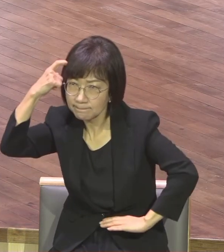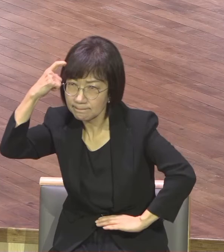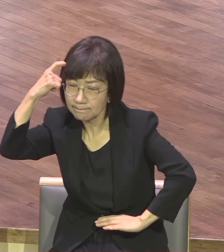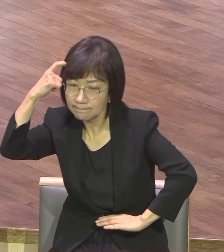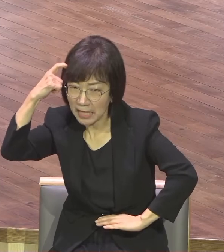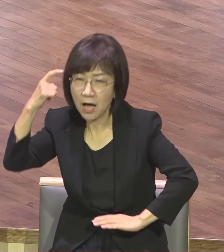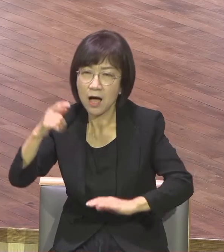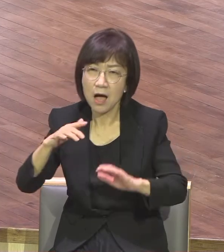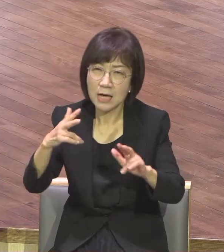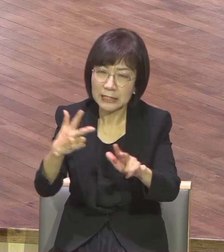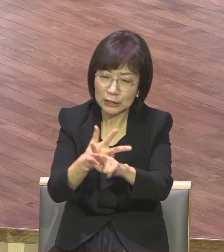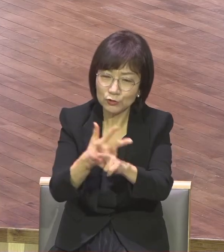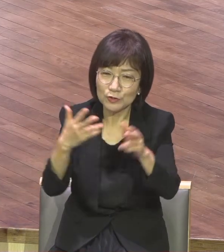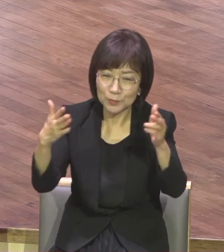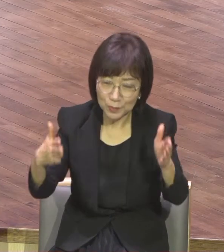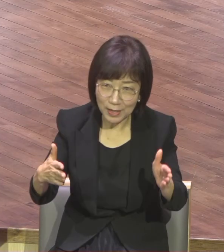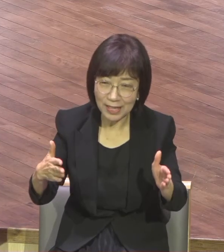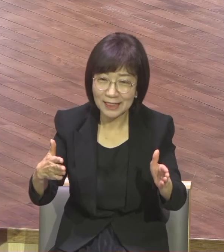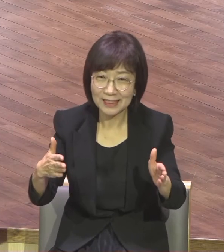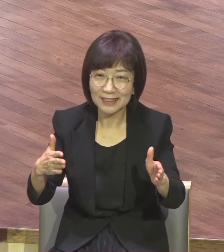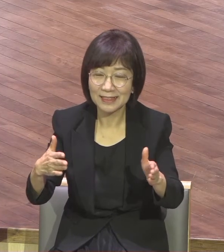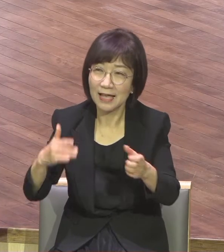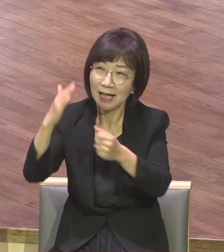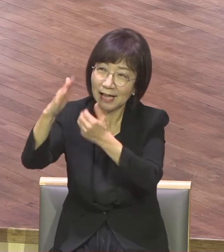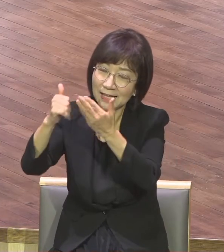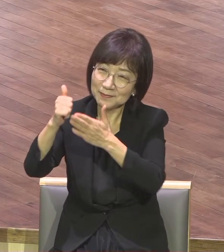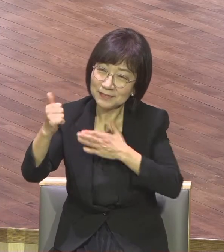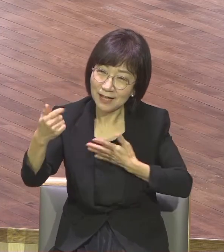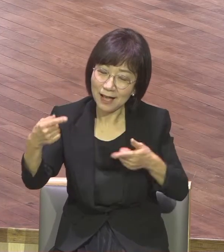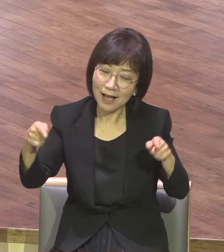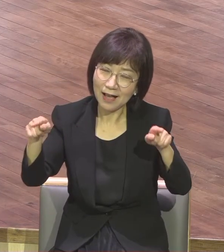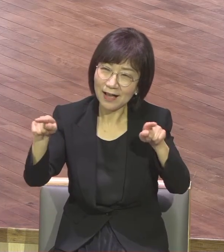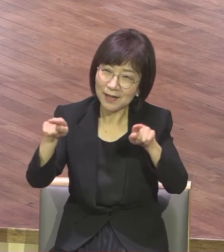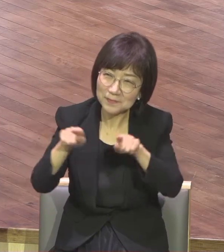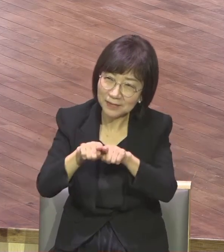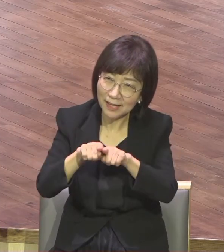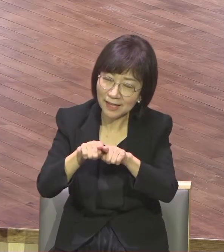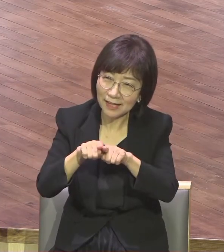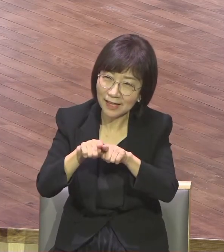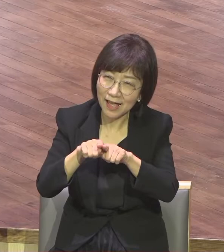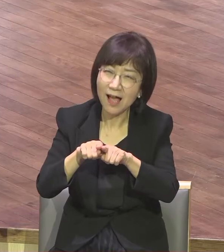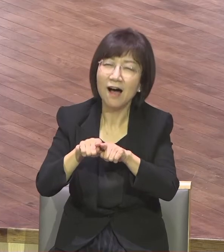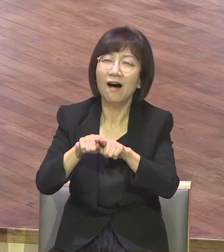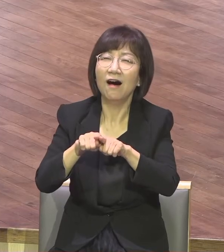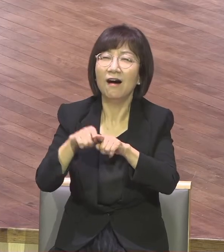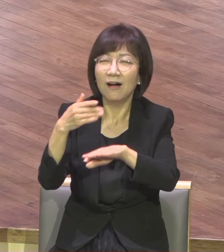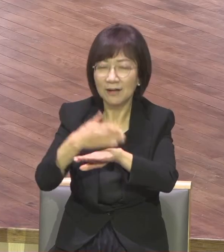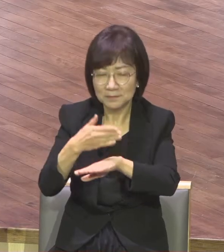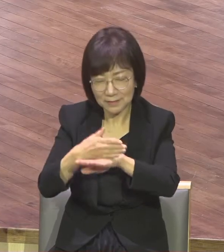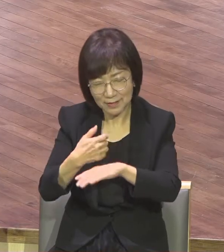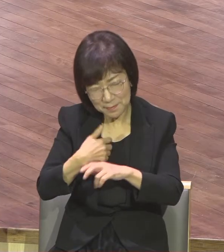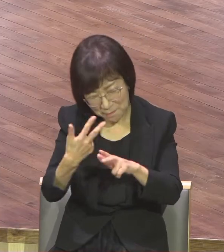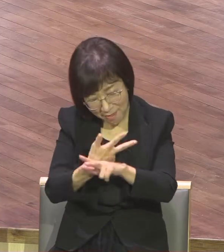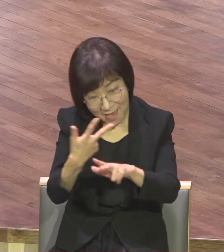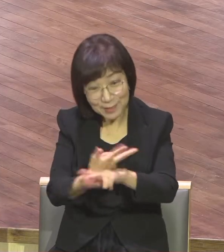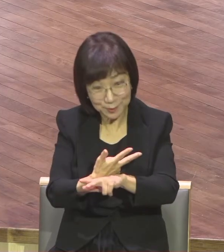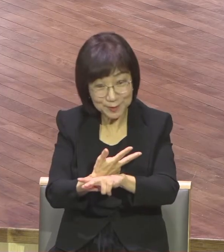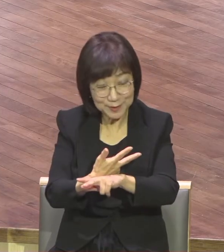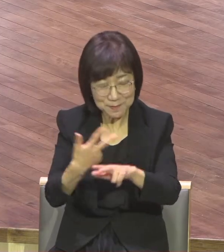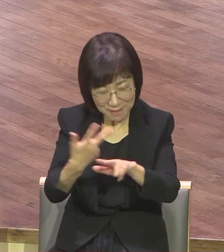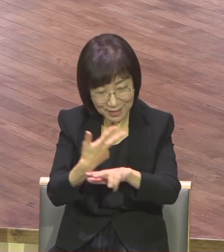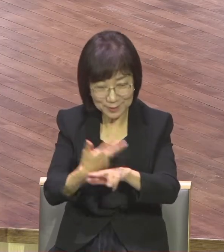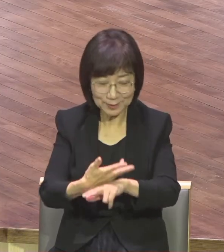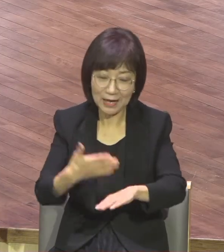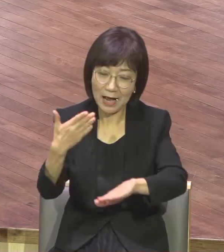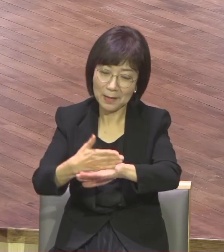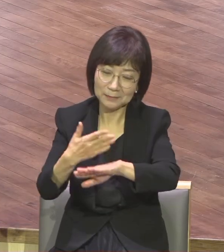이번 주간 하나님께서 나와 함께 하신 놀라운 증거를 찾는 매주일 특별히 뭐 주일은 거 말할 것도